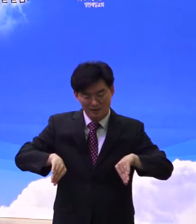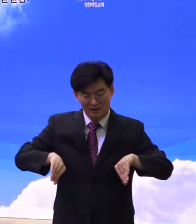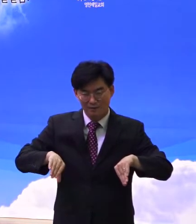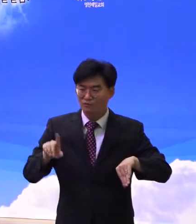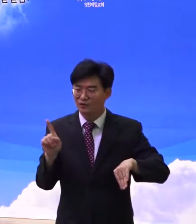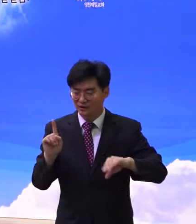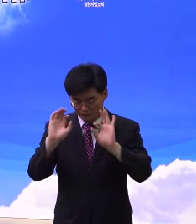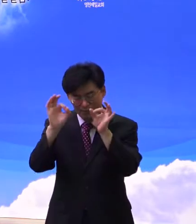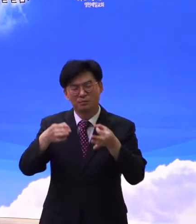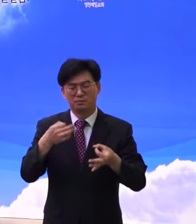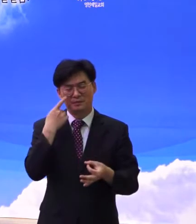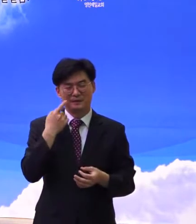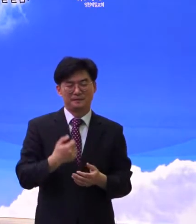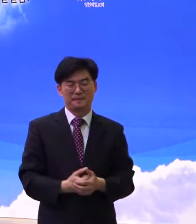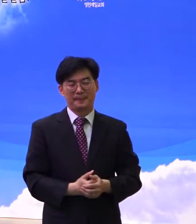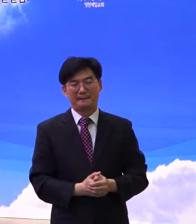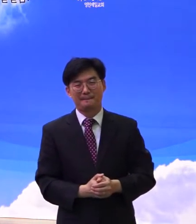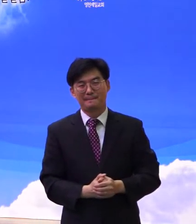것입니다.